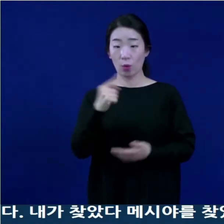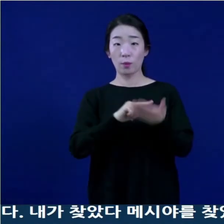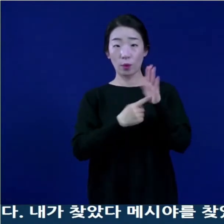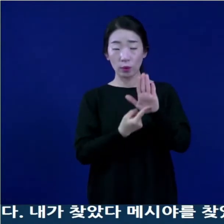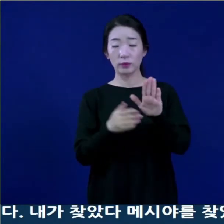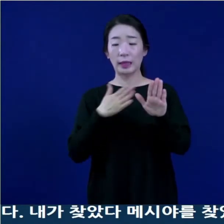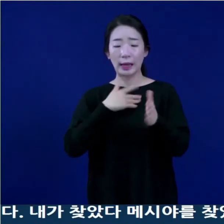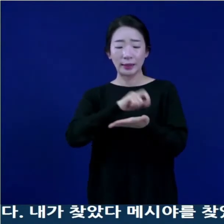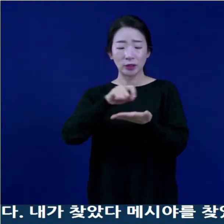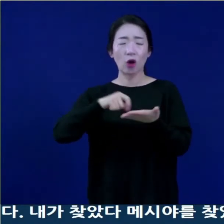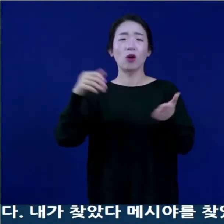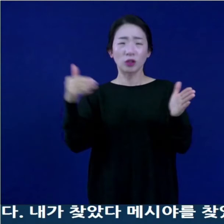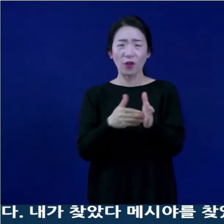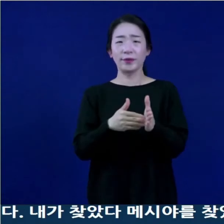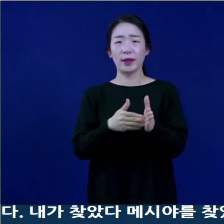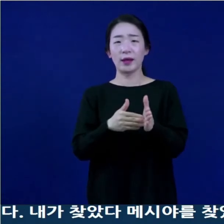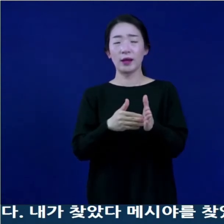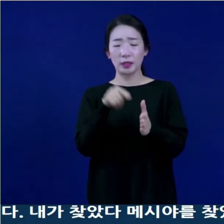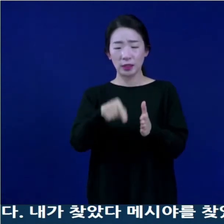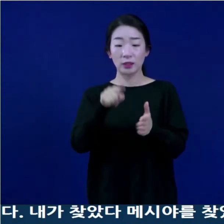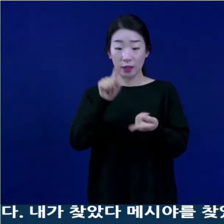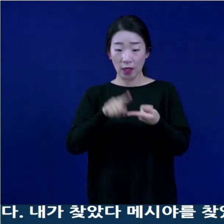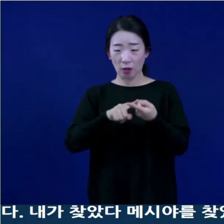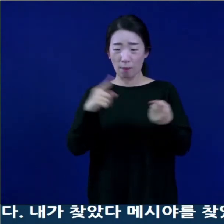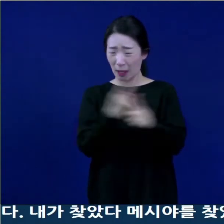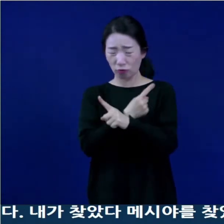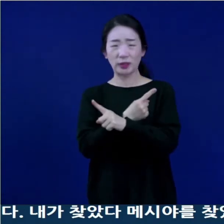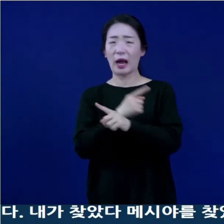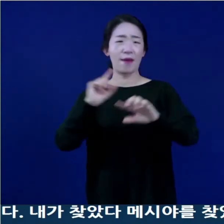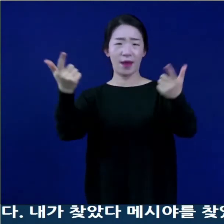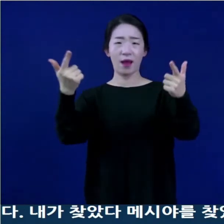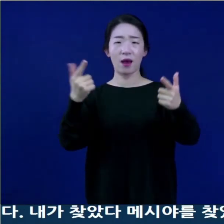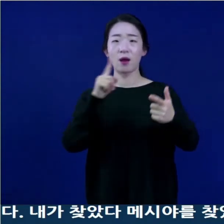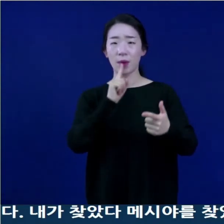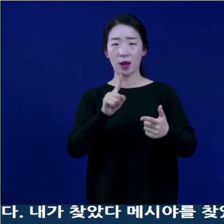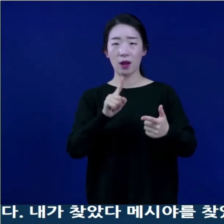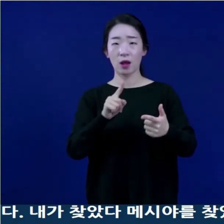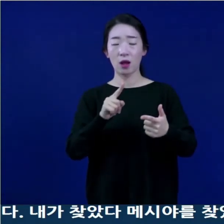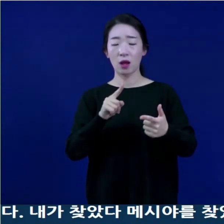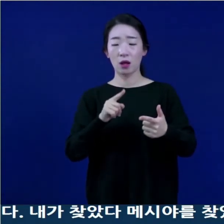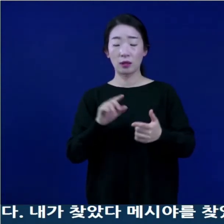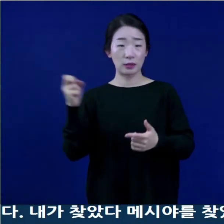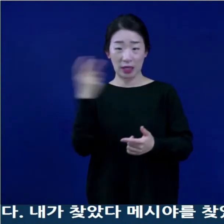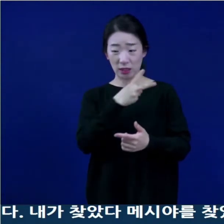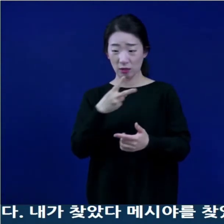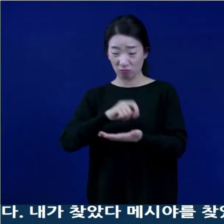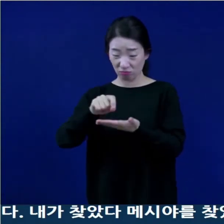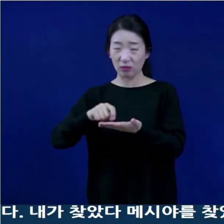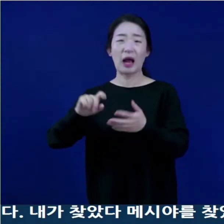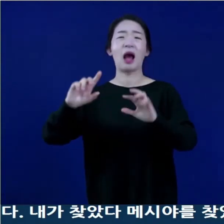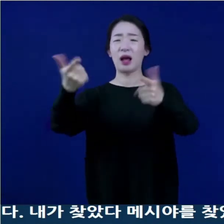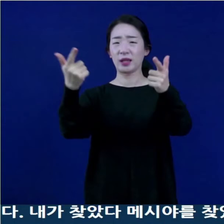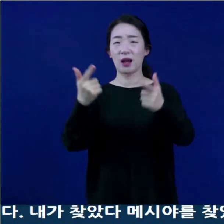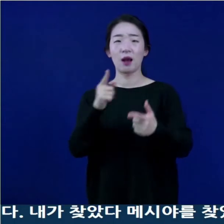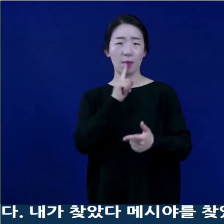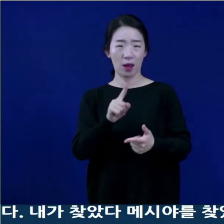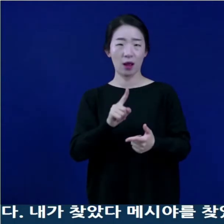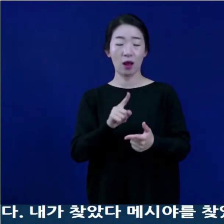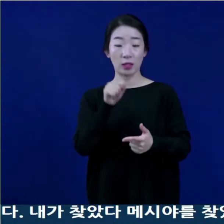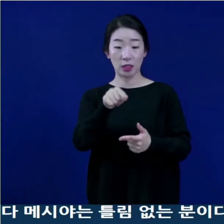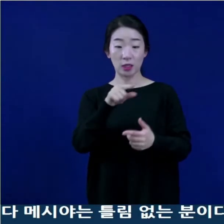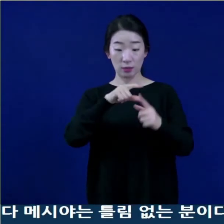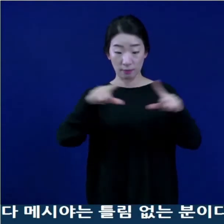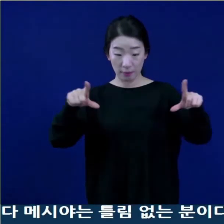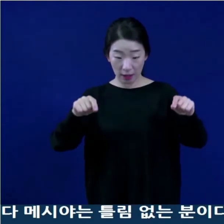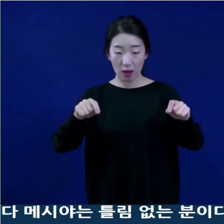이 쓴 것은 바뀌지 않는다, 이런 얘기입니다. 내가 한 일은 되돌릴 수 없는 일이다, 이 일은 확정되었다라는